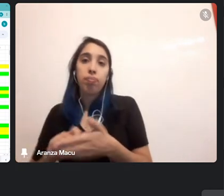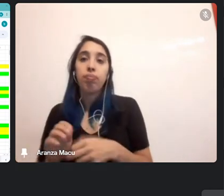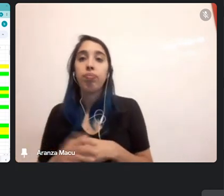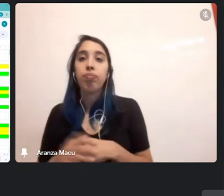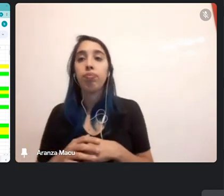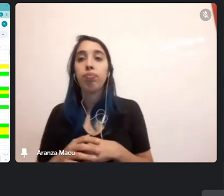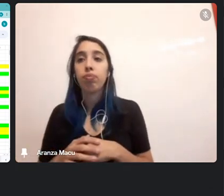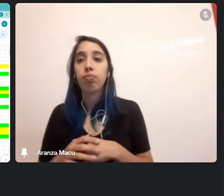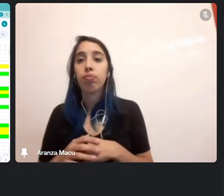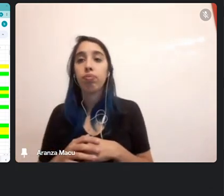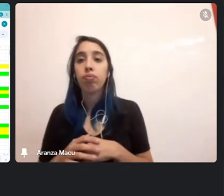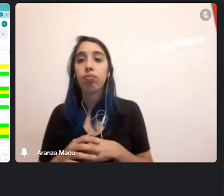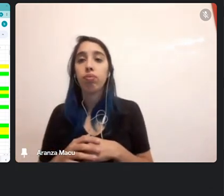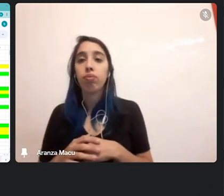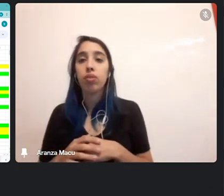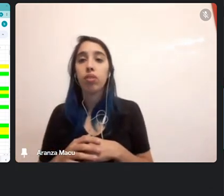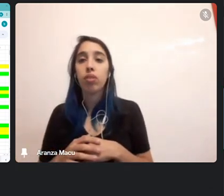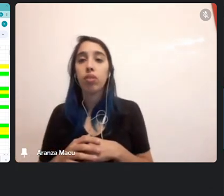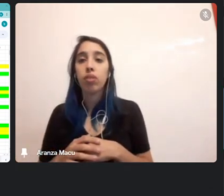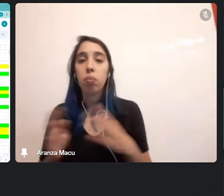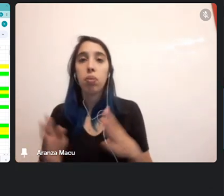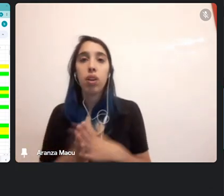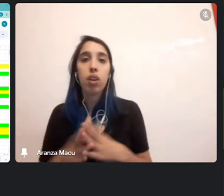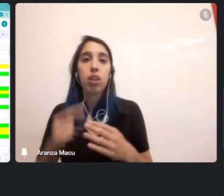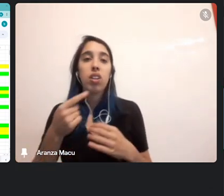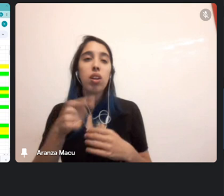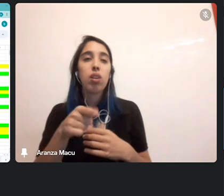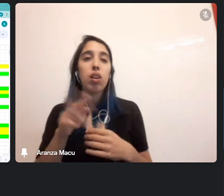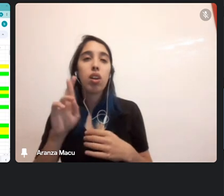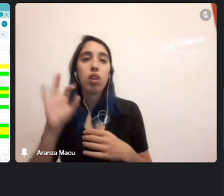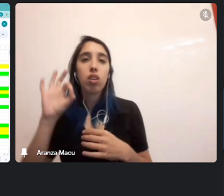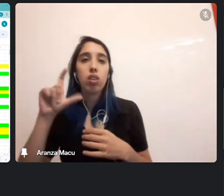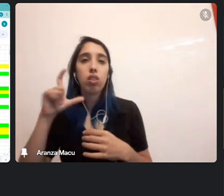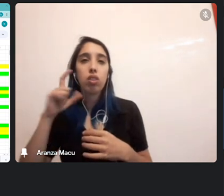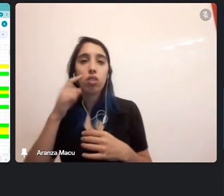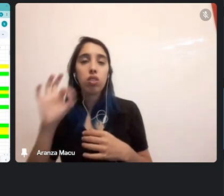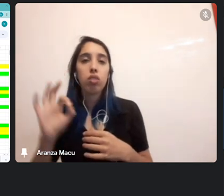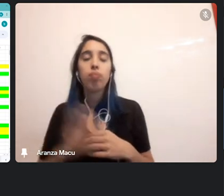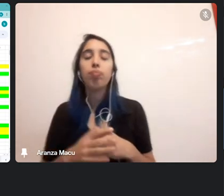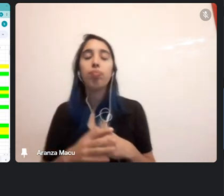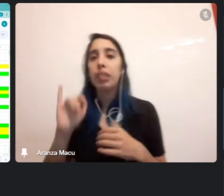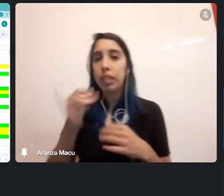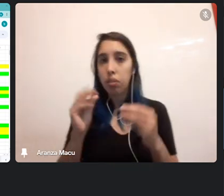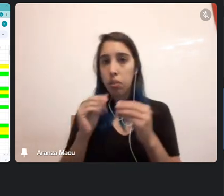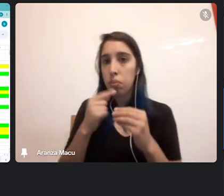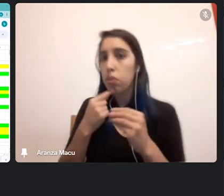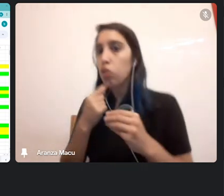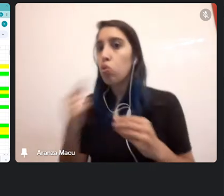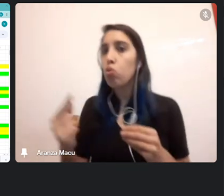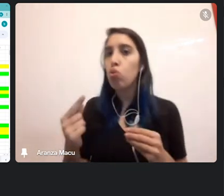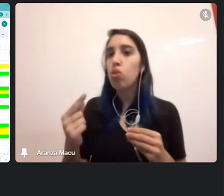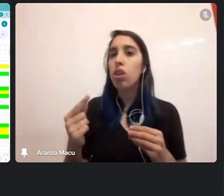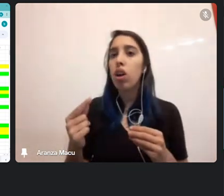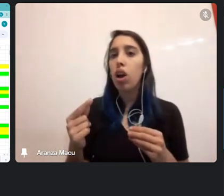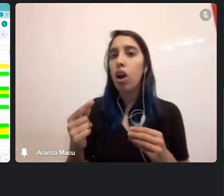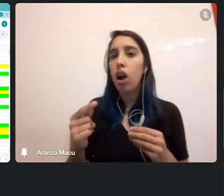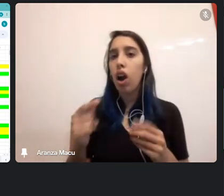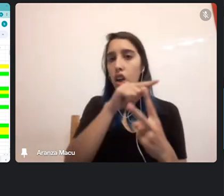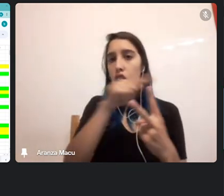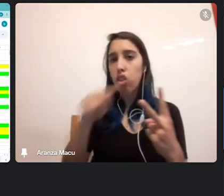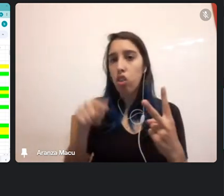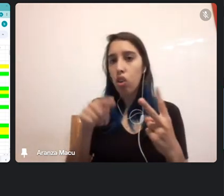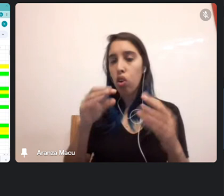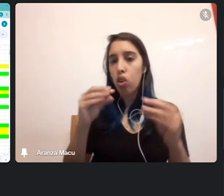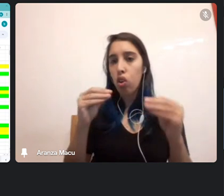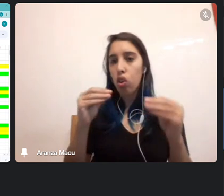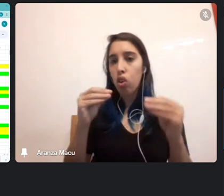Rocío quiere hacer otra pregunta. Sí, profe. Comentarle que Poblete y Padilla no se van a